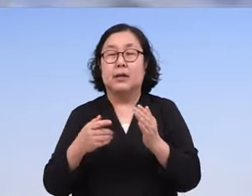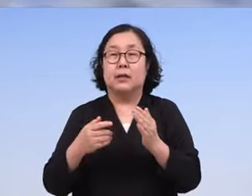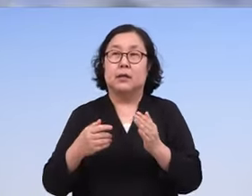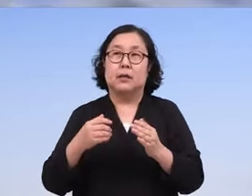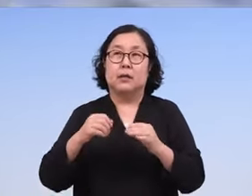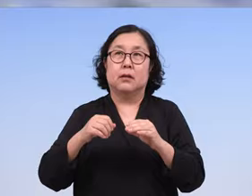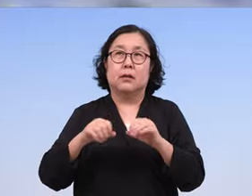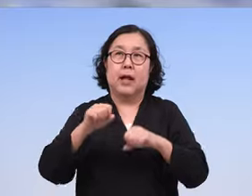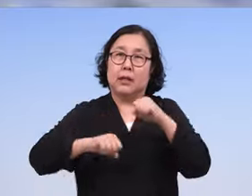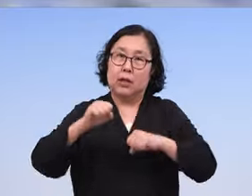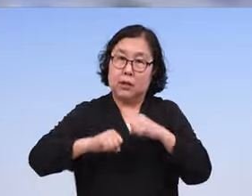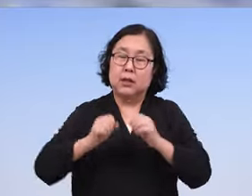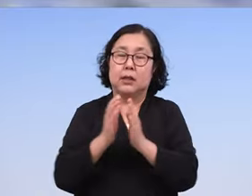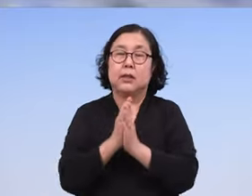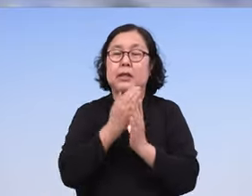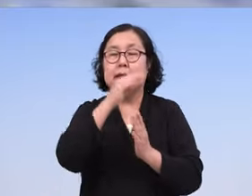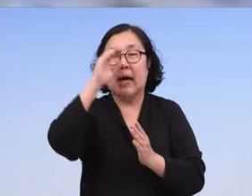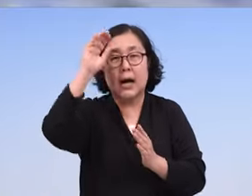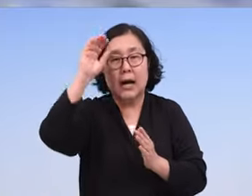행전이다.